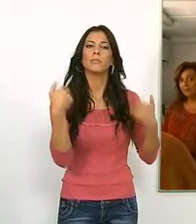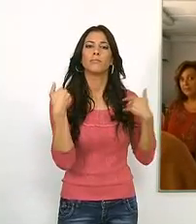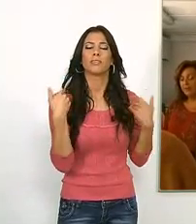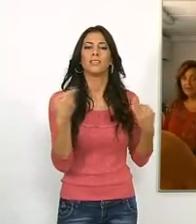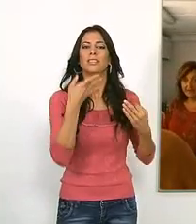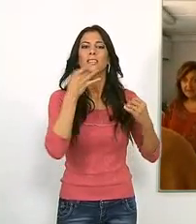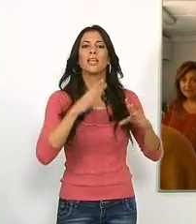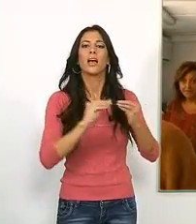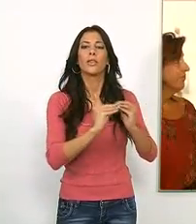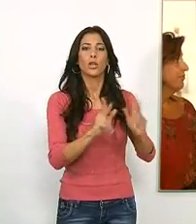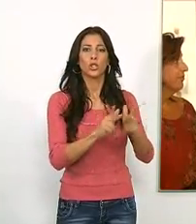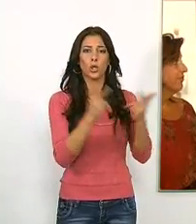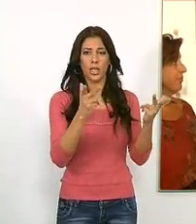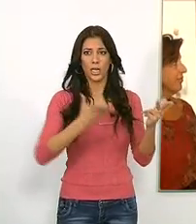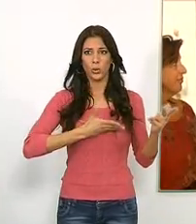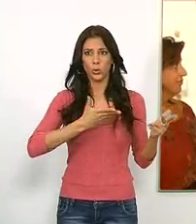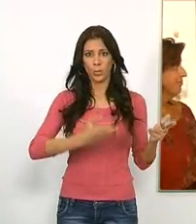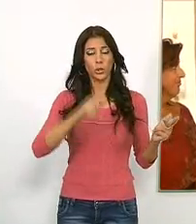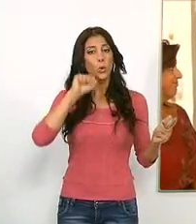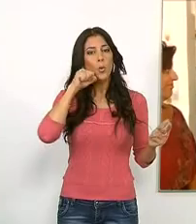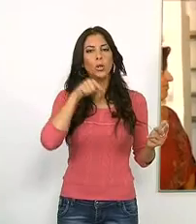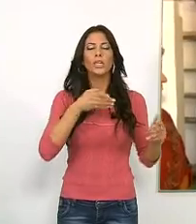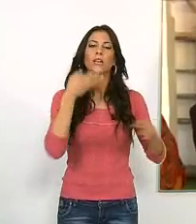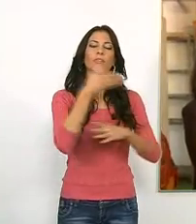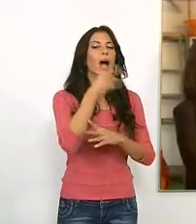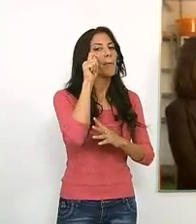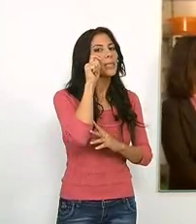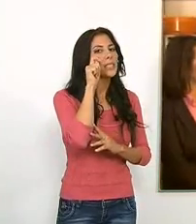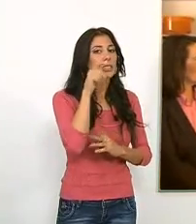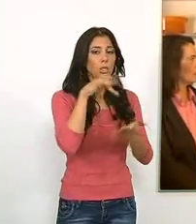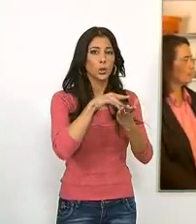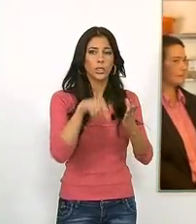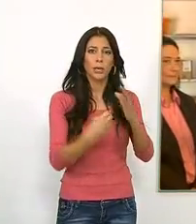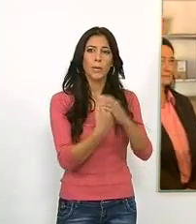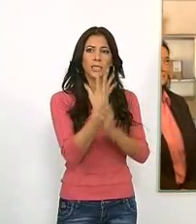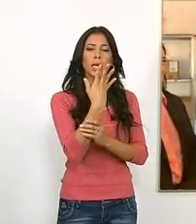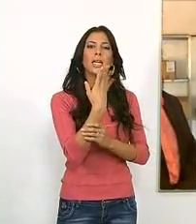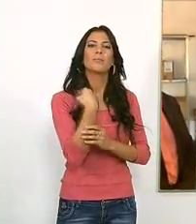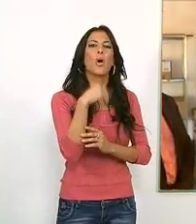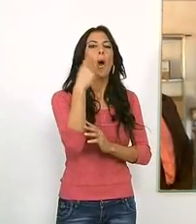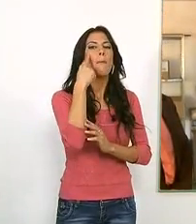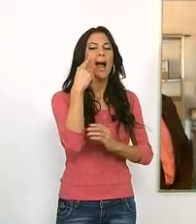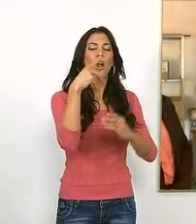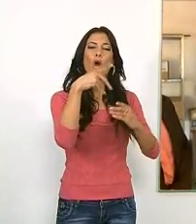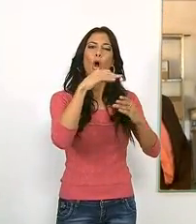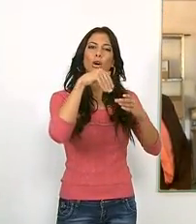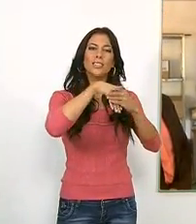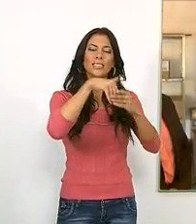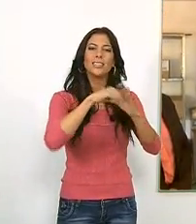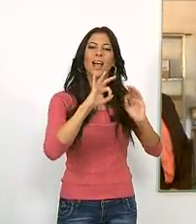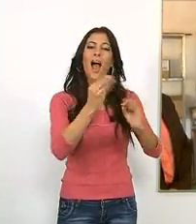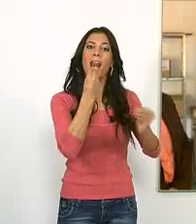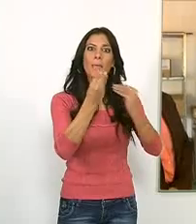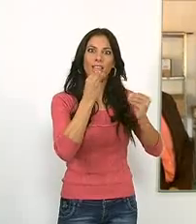atente de alcalde de acción social del ayuntamiento de motril giró una visita en la mañana de hoy al banco de alimentos la